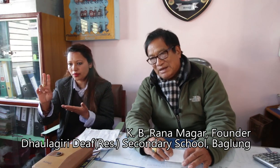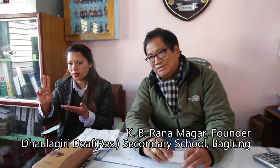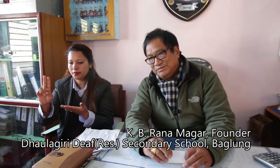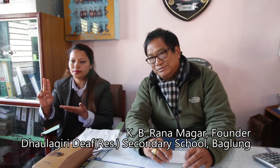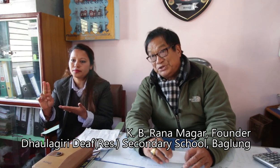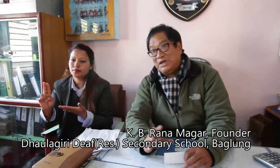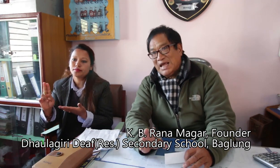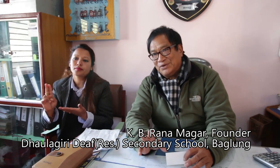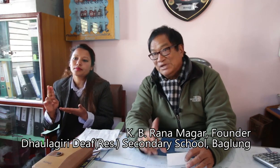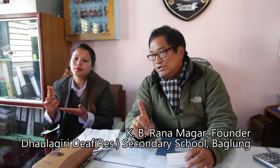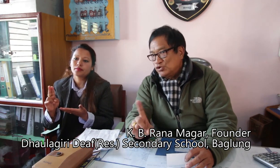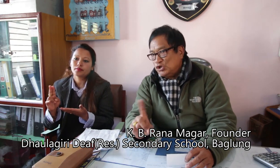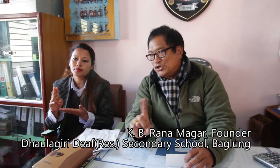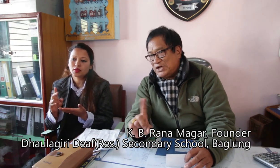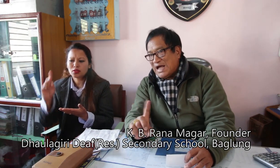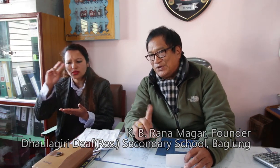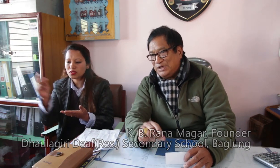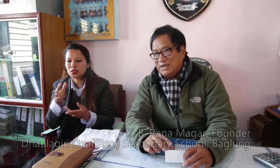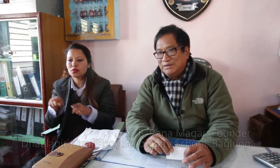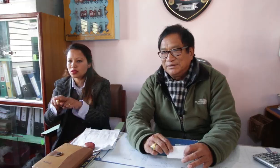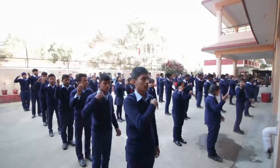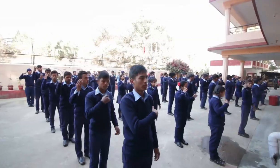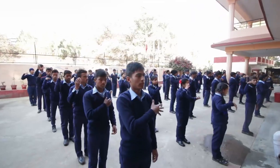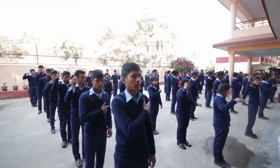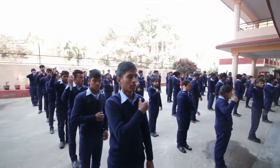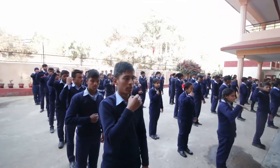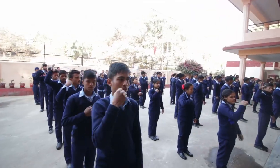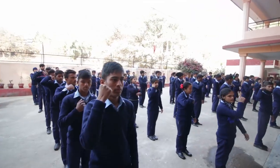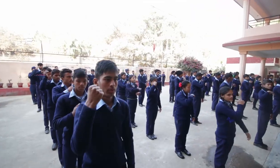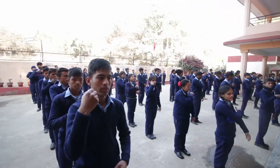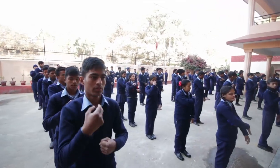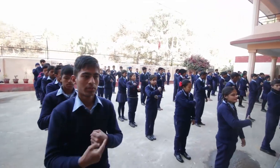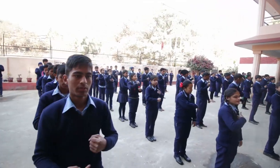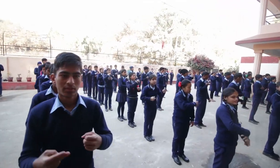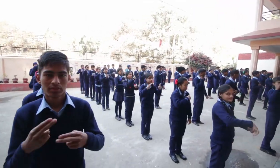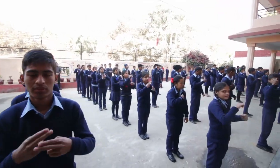स्वीकृति भएको त्यसरी आएको, सजिलोसँग आएको होइन।